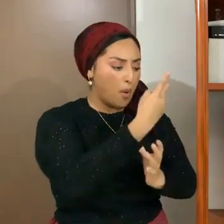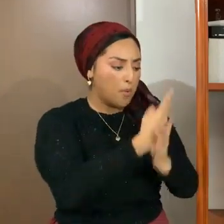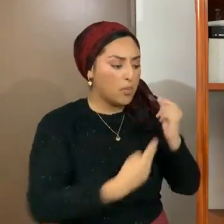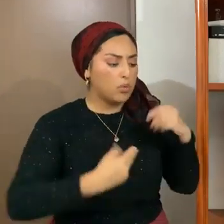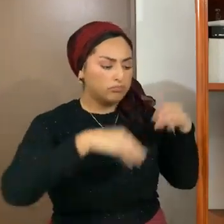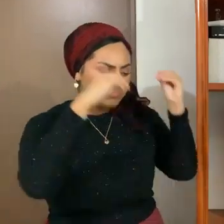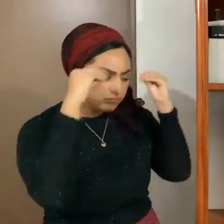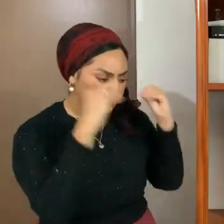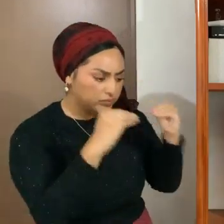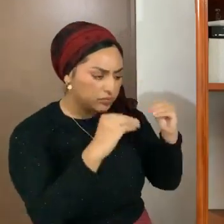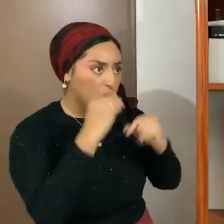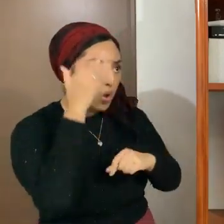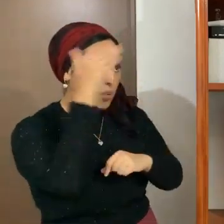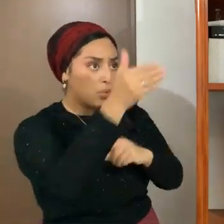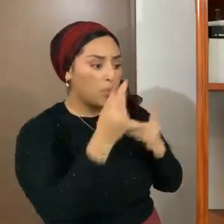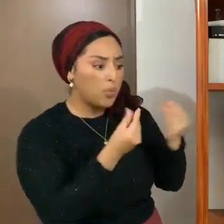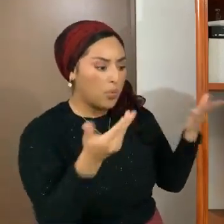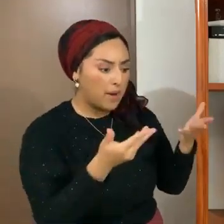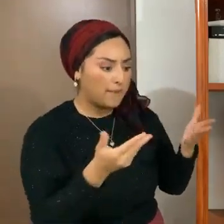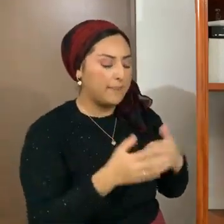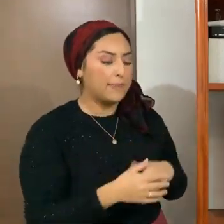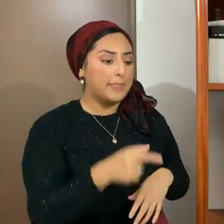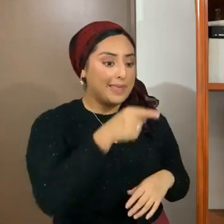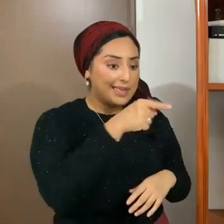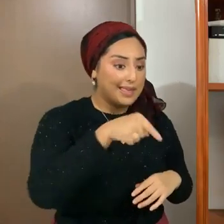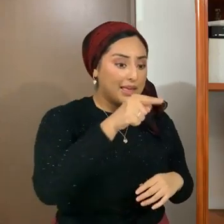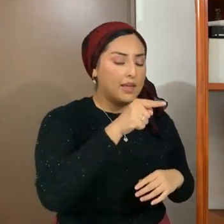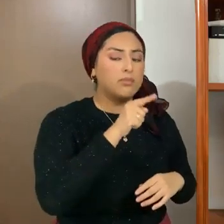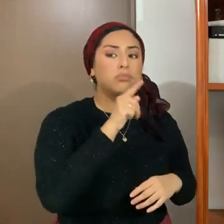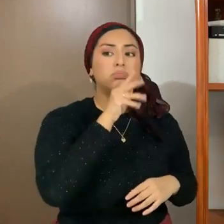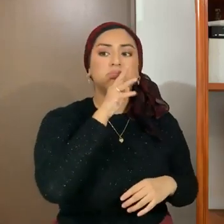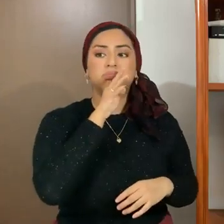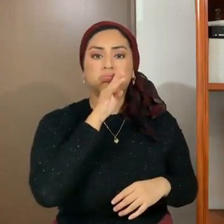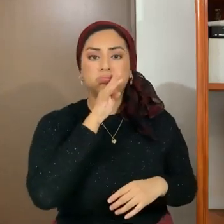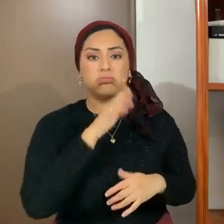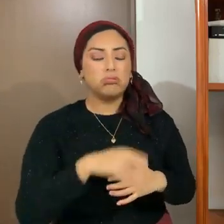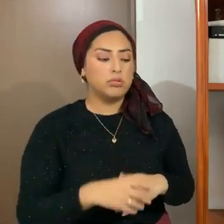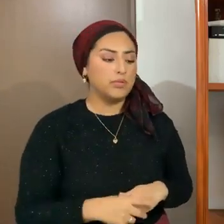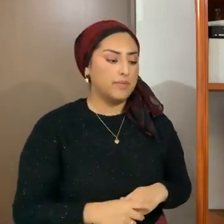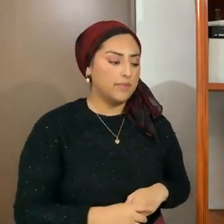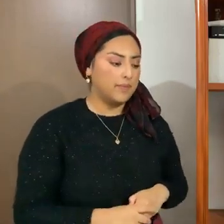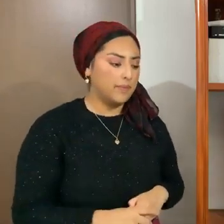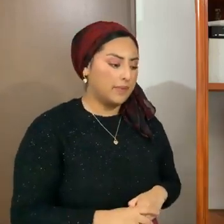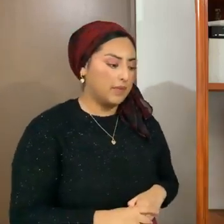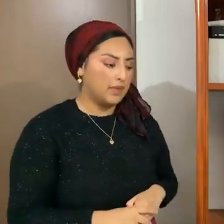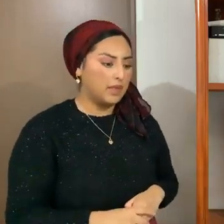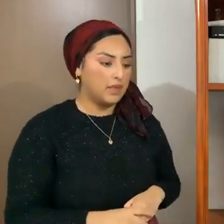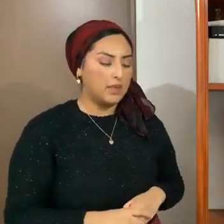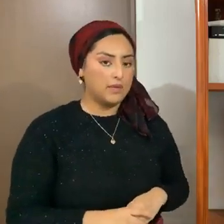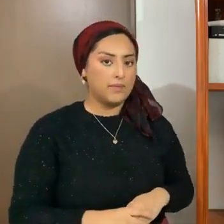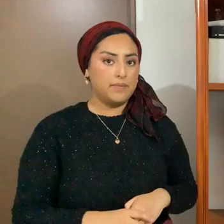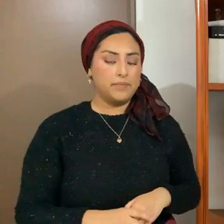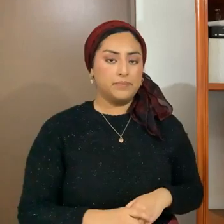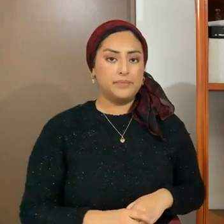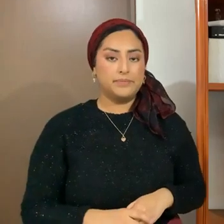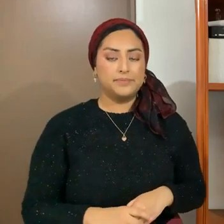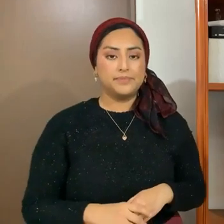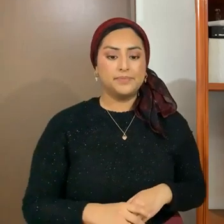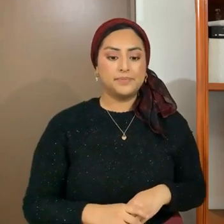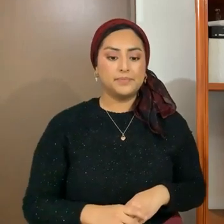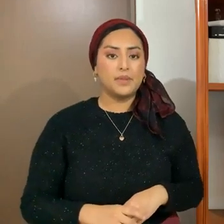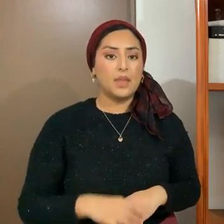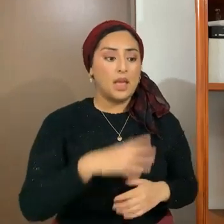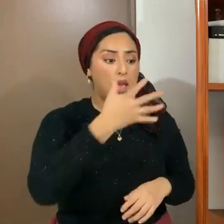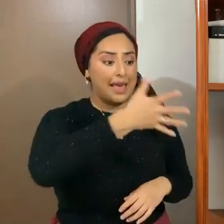enseñaré lo que hayáis de hacer. Él hablará por ti al pueblo, él te será a ti en lugar de boca, y tú le serás para él en lugar de Elohim,